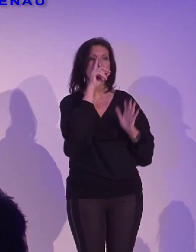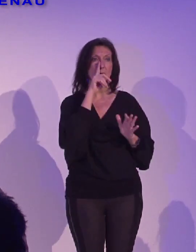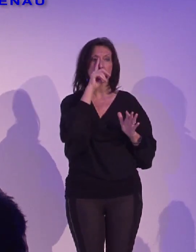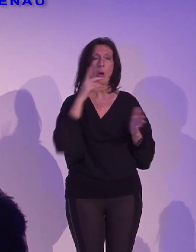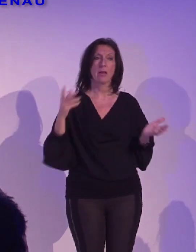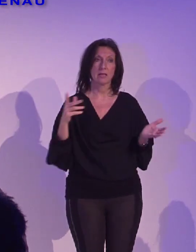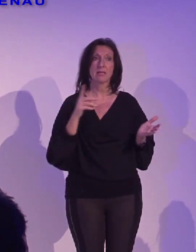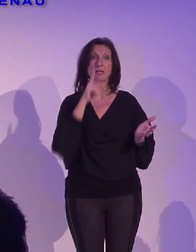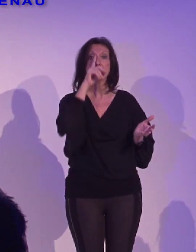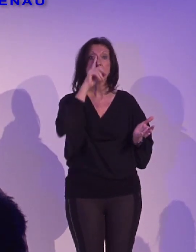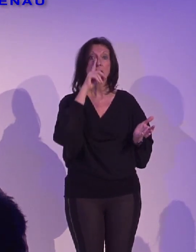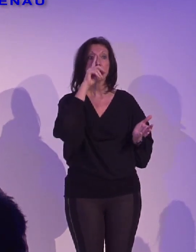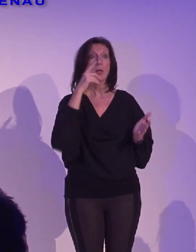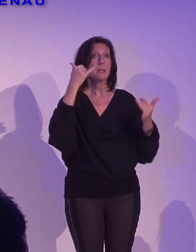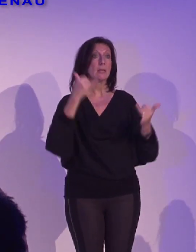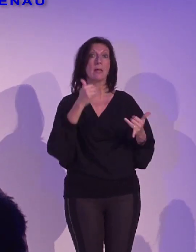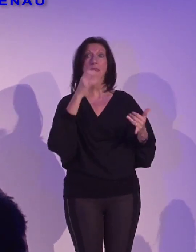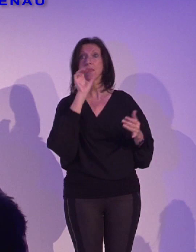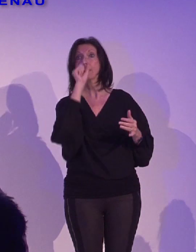Sexualität ist kein Tabuthema mehr.